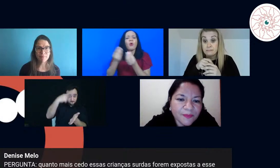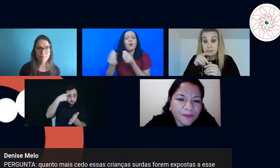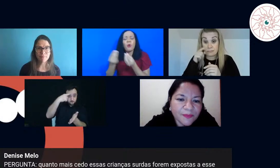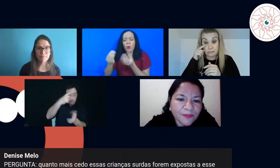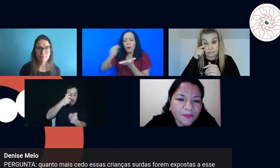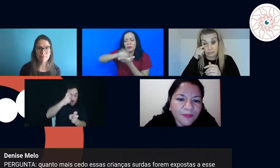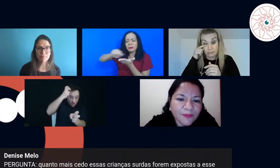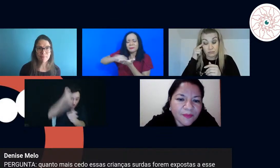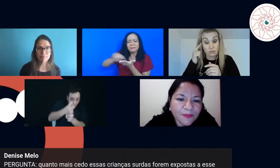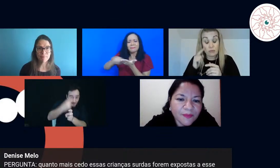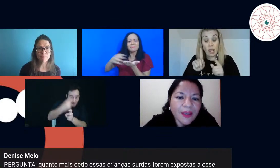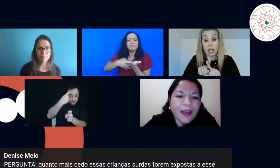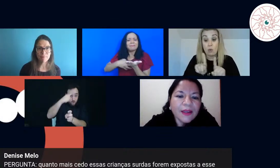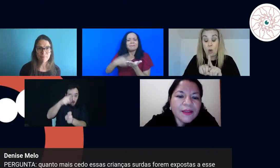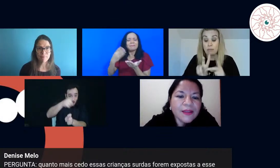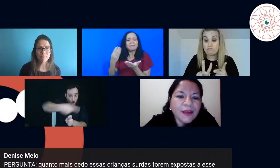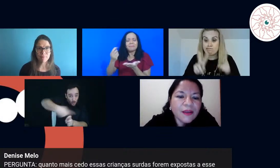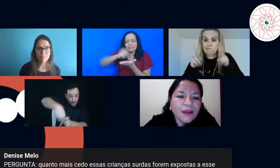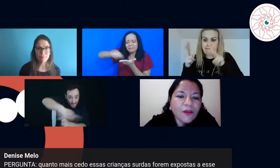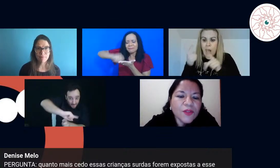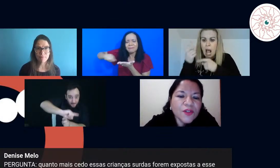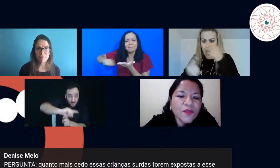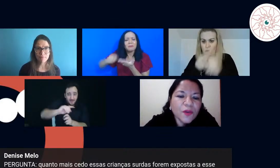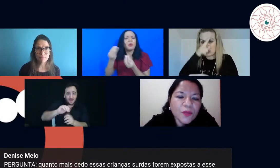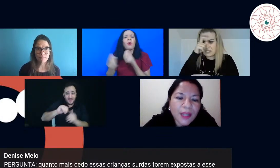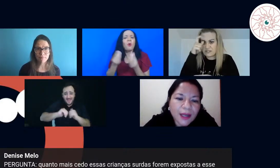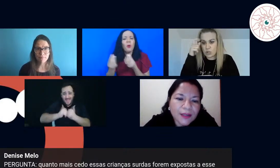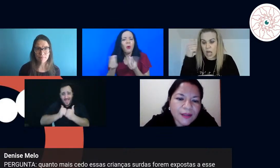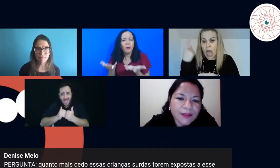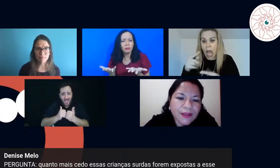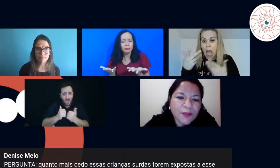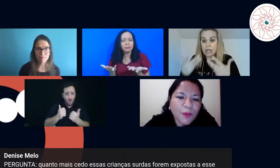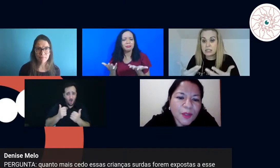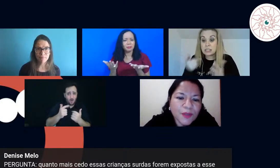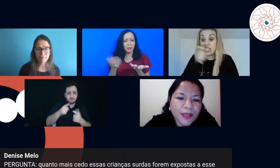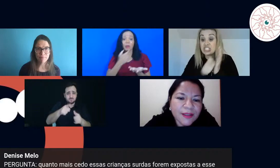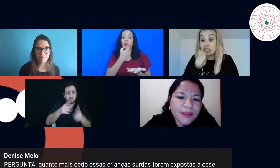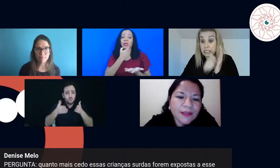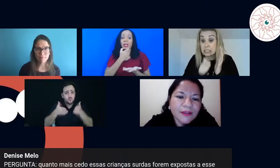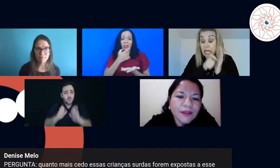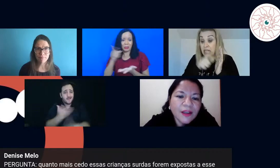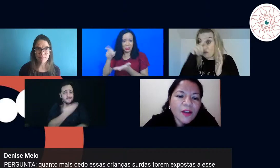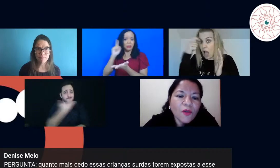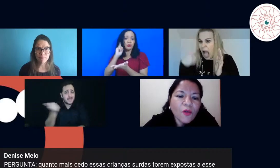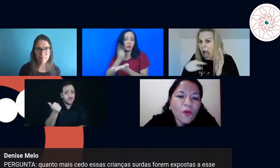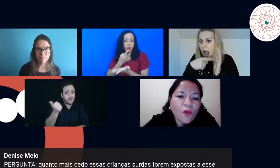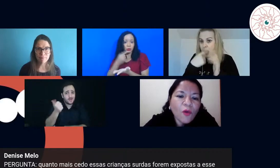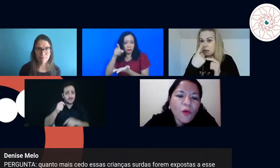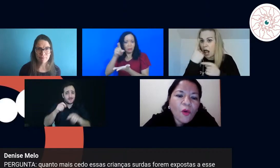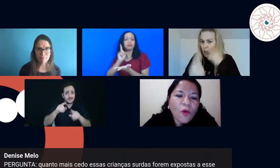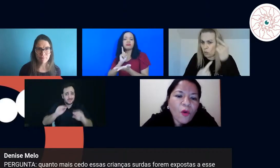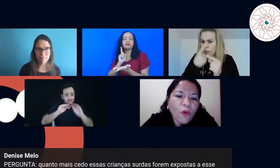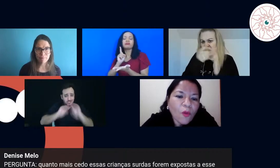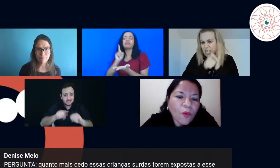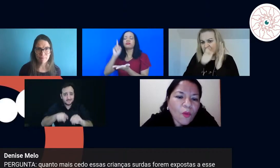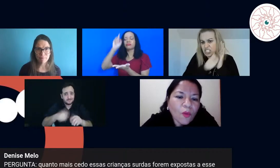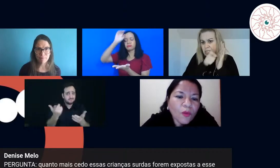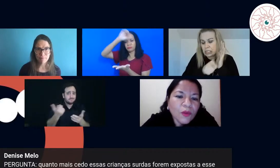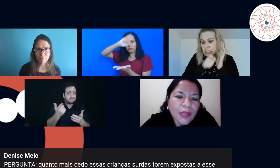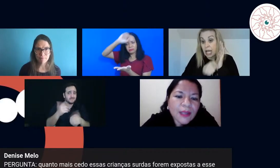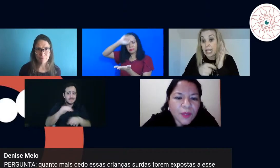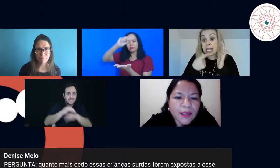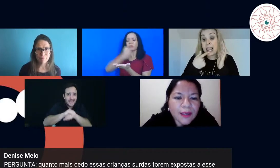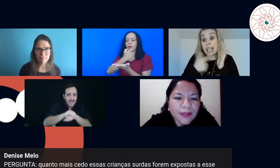escrita, elas têm algumas dificuldades nesse momento da escrita na língua